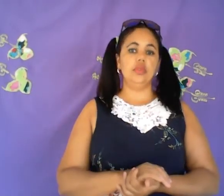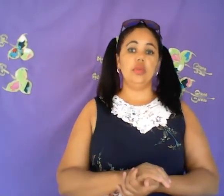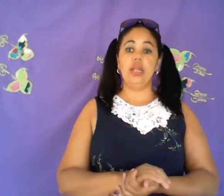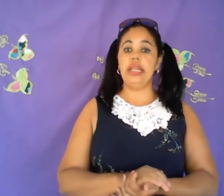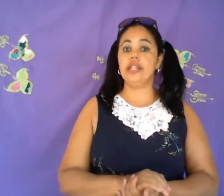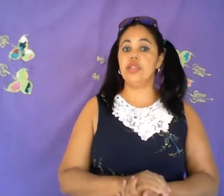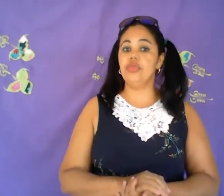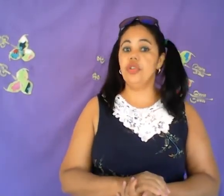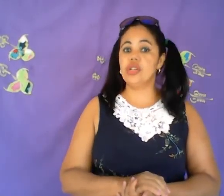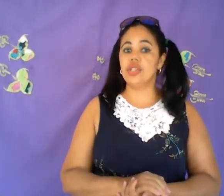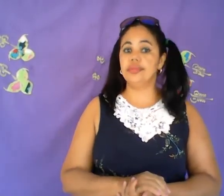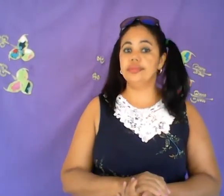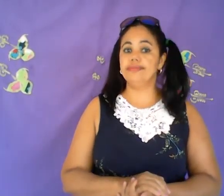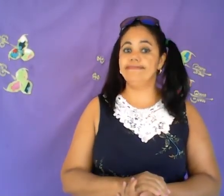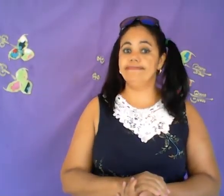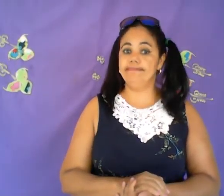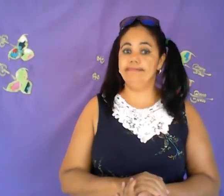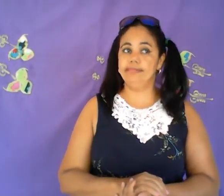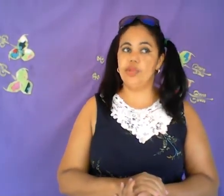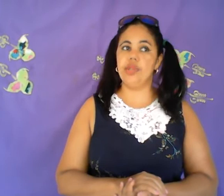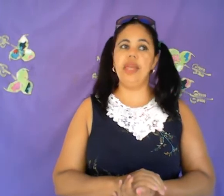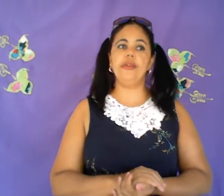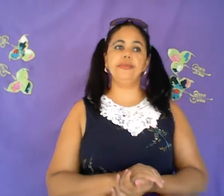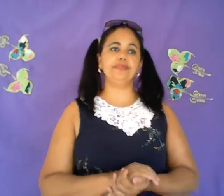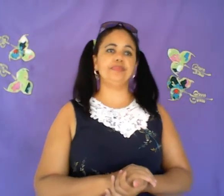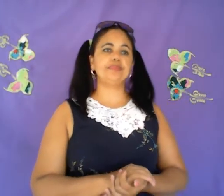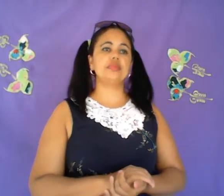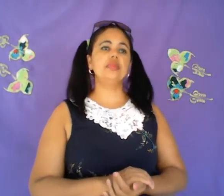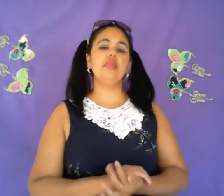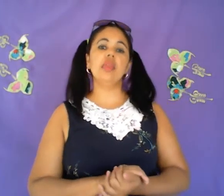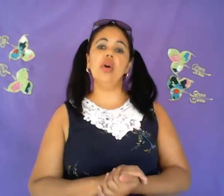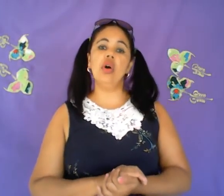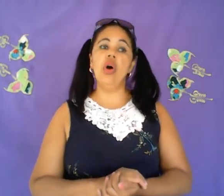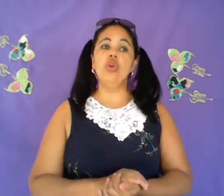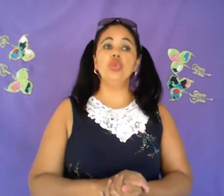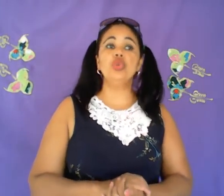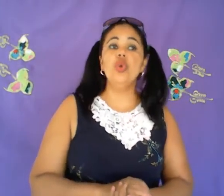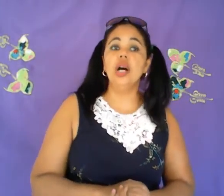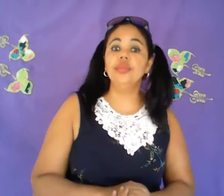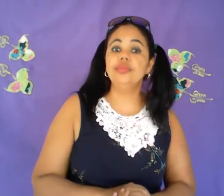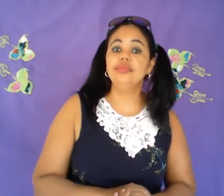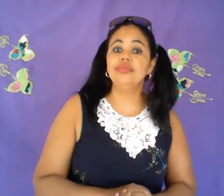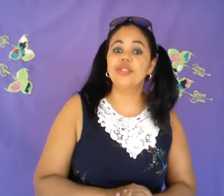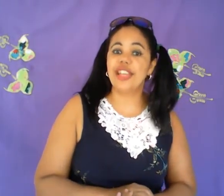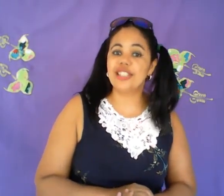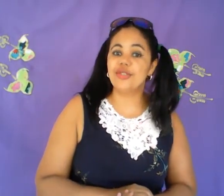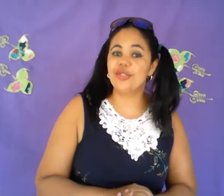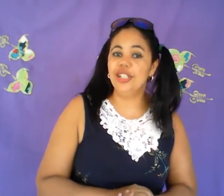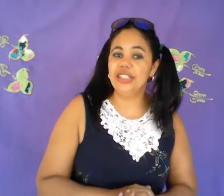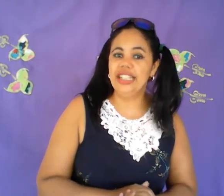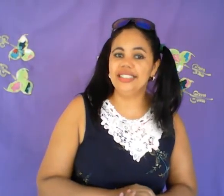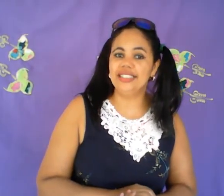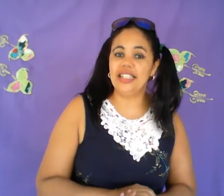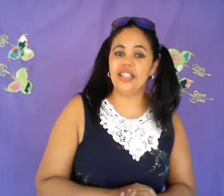Colégio eu fui hoje. Hum, perceberam? Ó, João. Conhece o João, né? Também